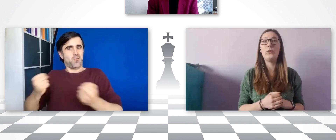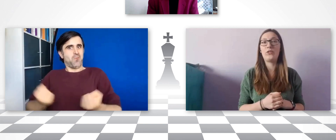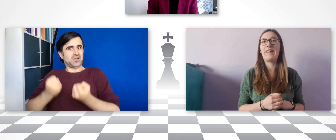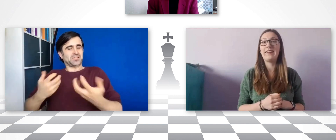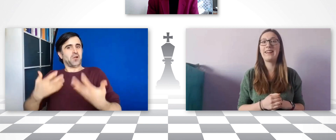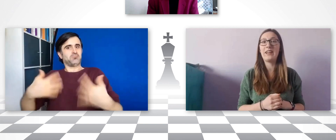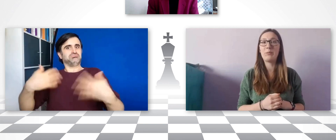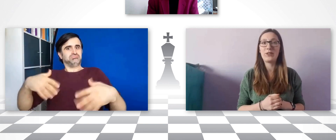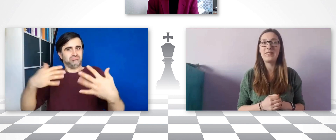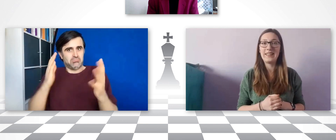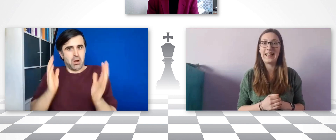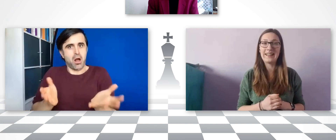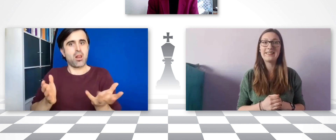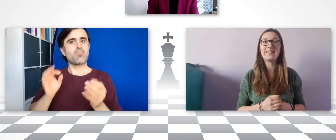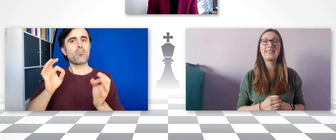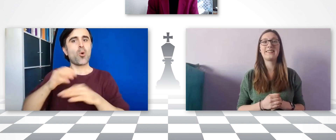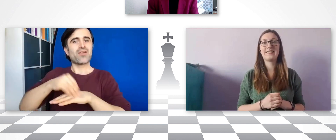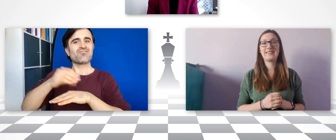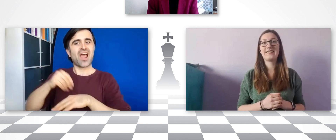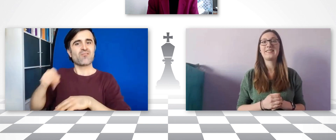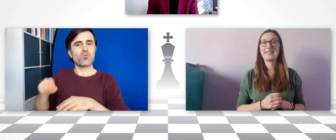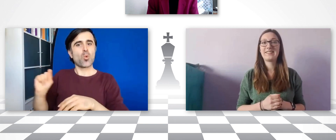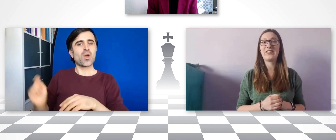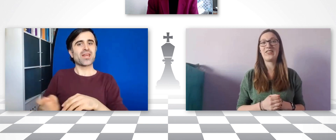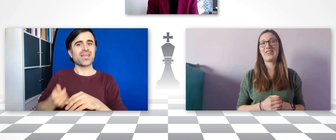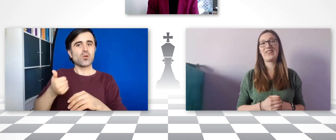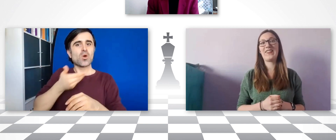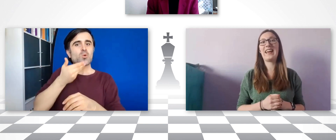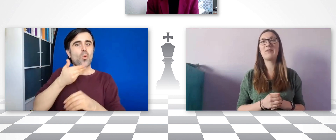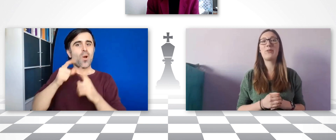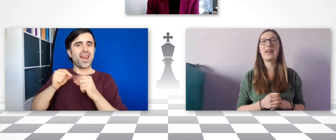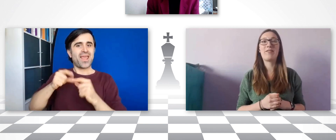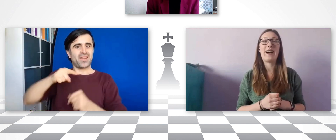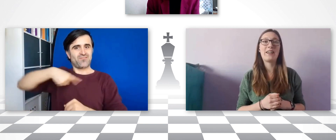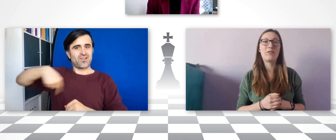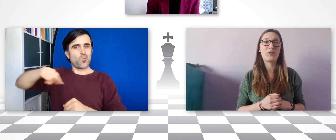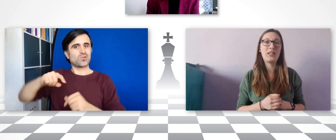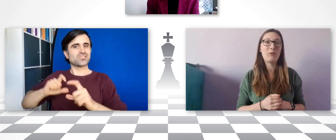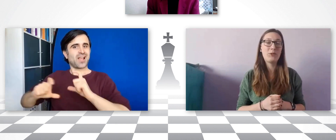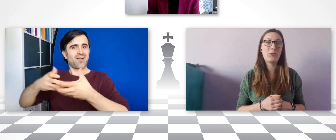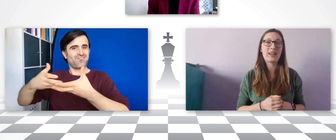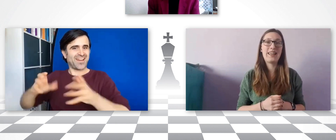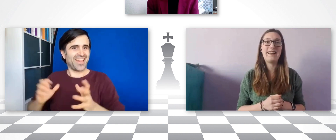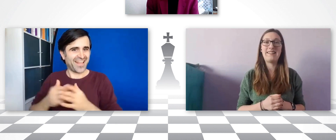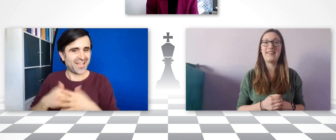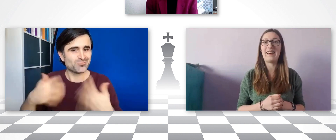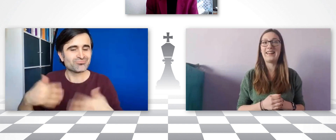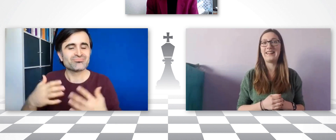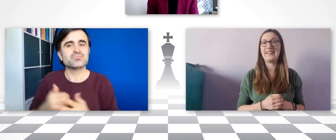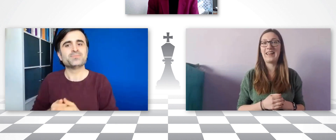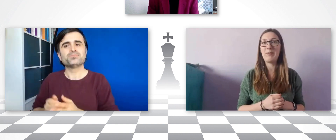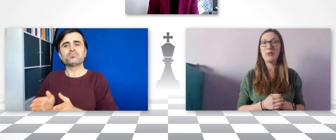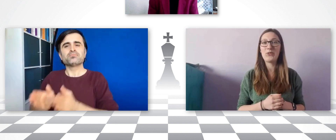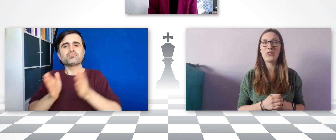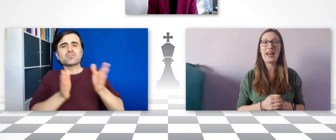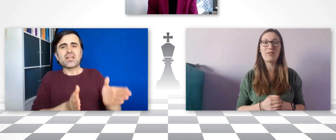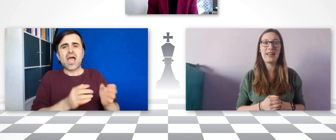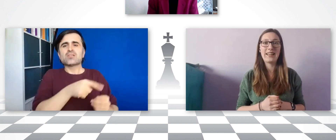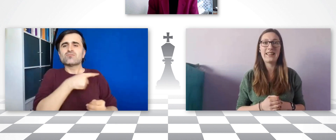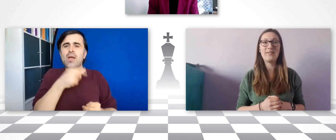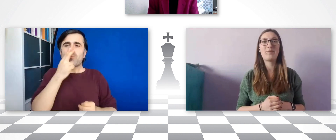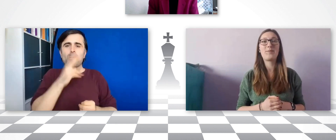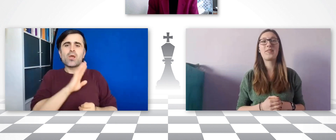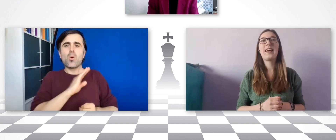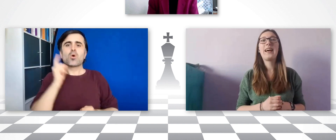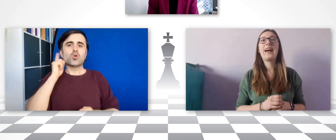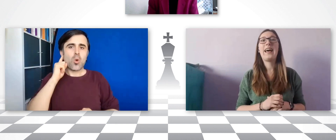En nu zijn wij dan aan de beurt dit jaar. Ja. Dus dat is wel een hele mooie ervaring voor de nieuwe jongere leden die wij hebben in onze